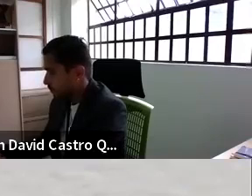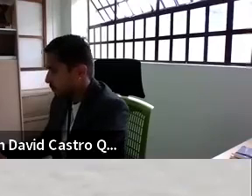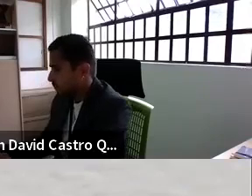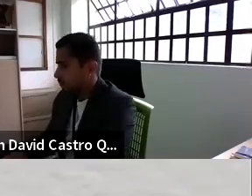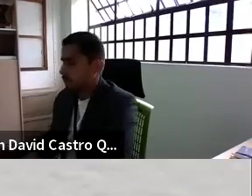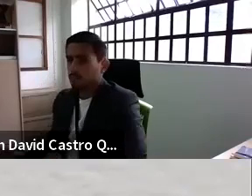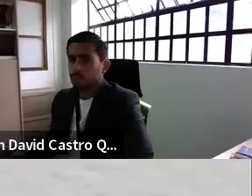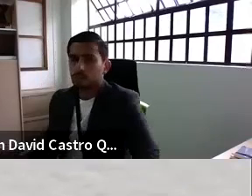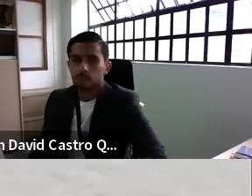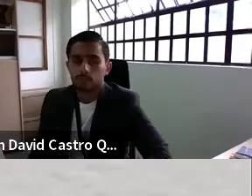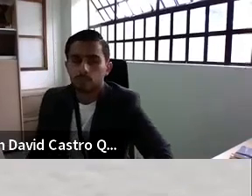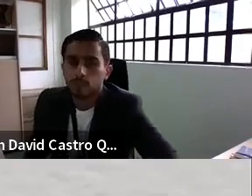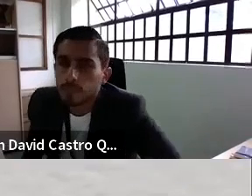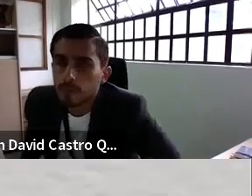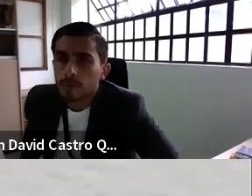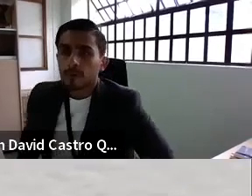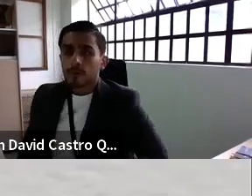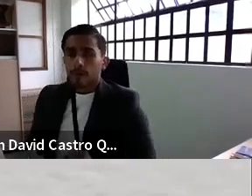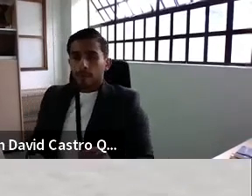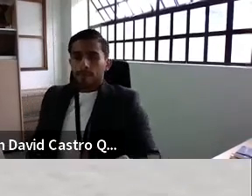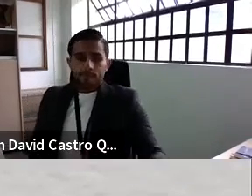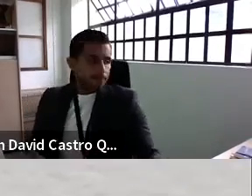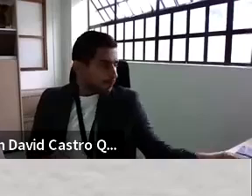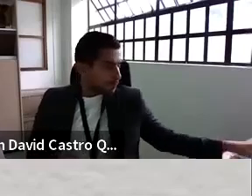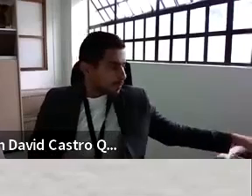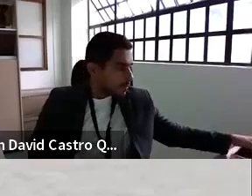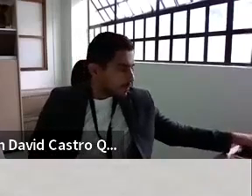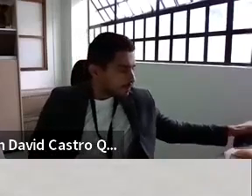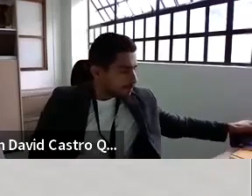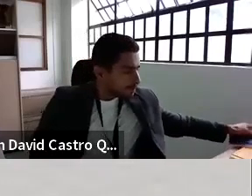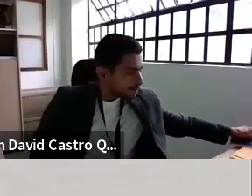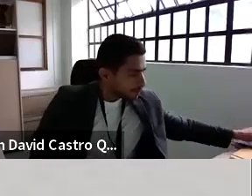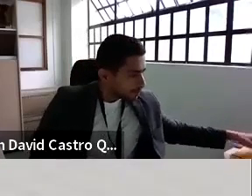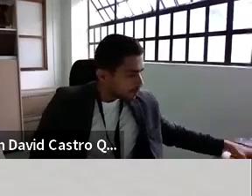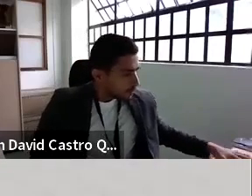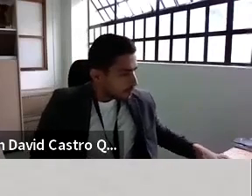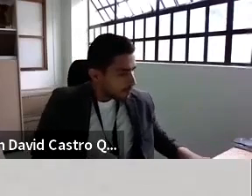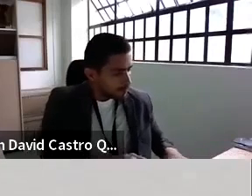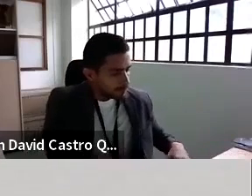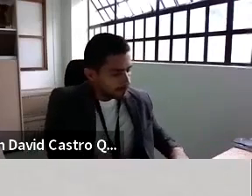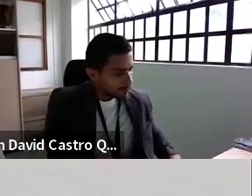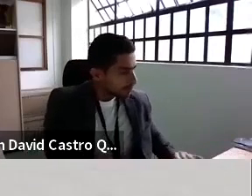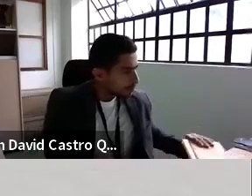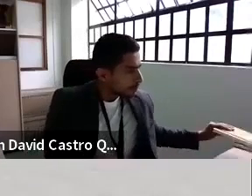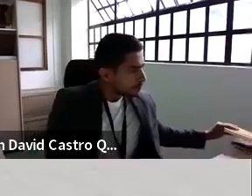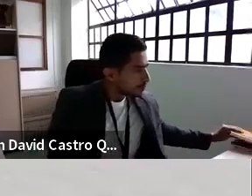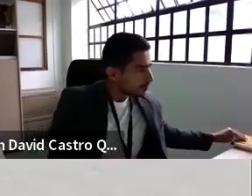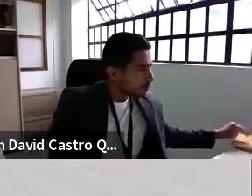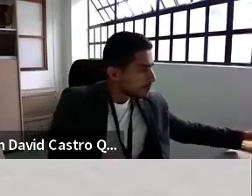y reconocerla como una utilidad de la cultura científica en la vida. En el año 2001, surge el programa ONDAS,